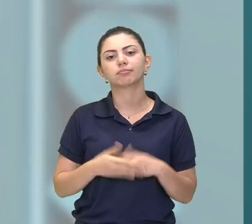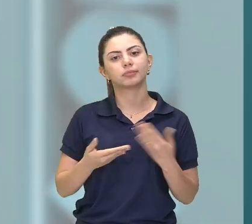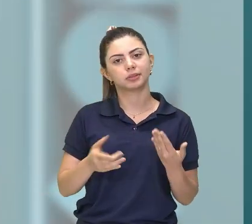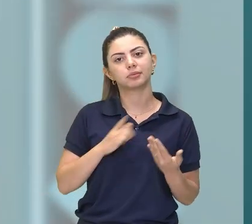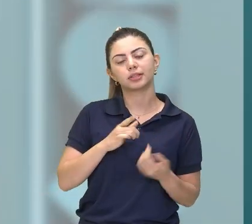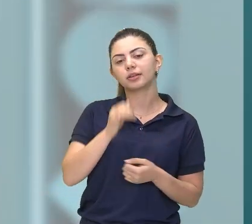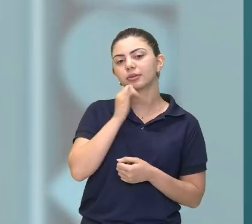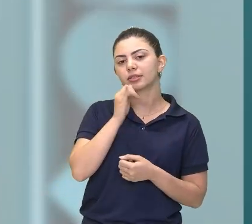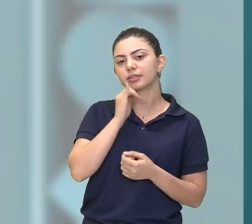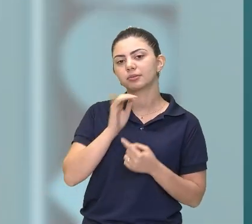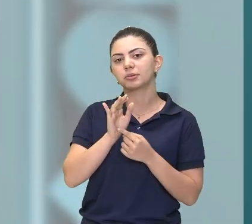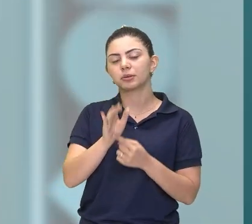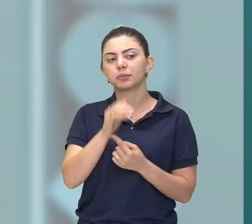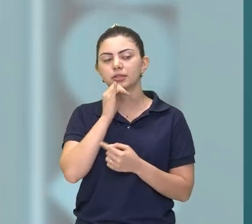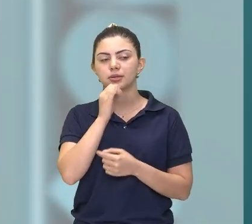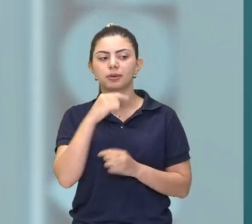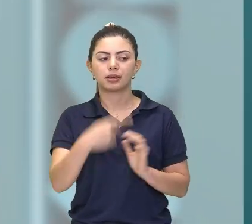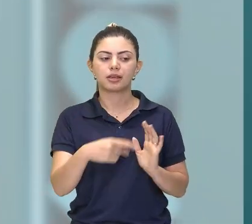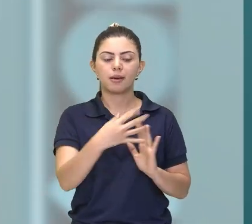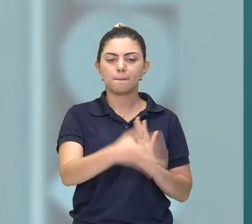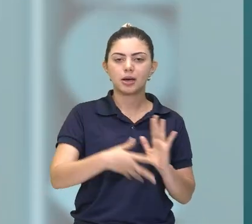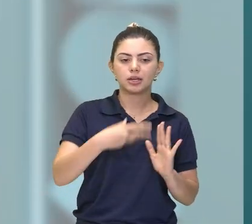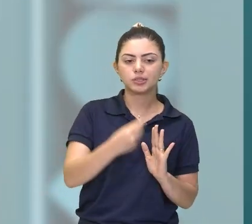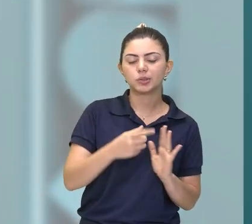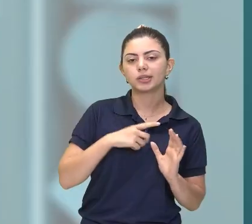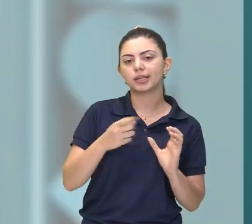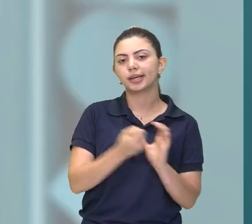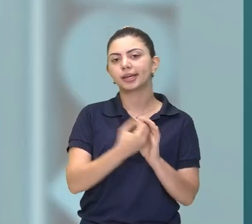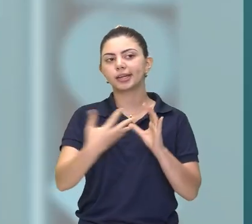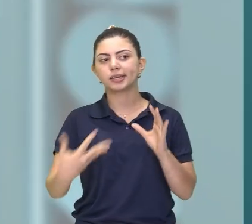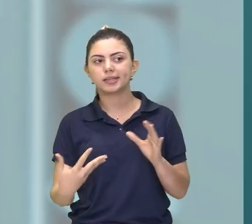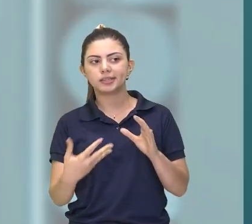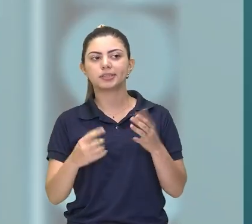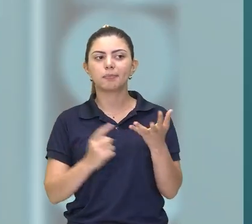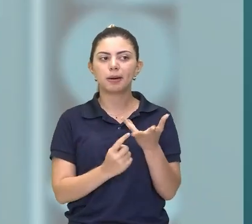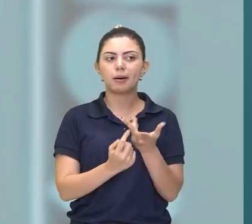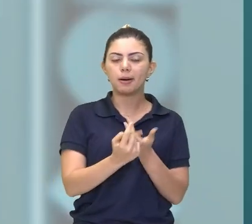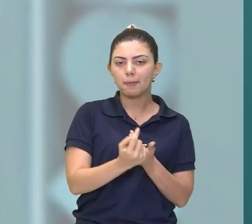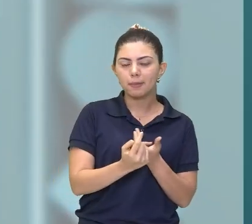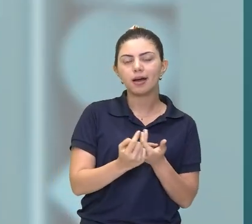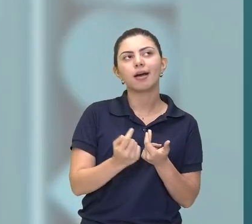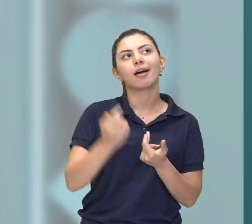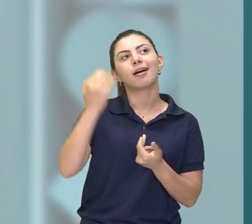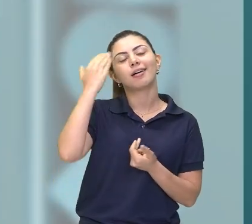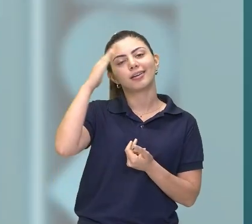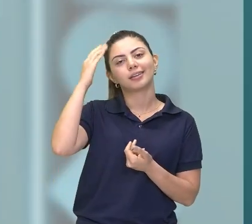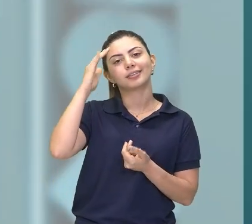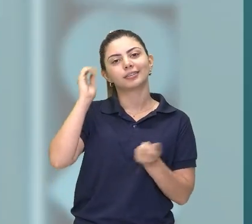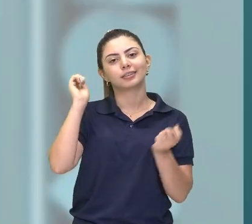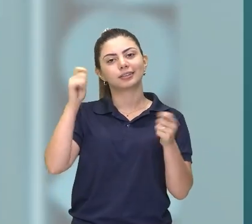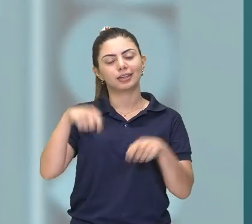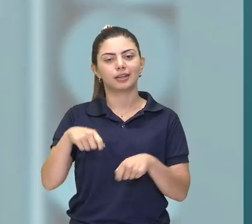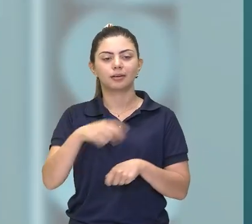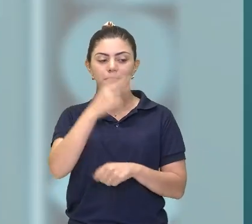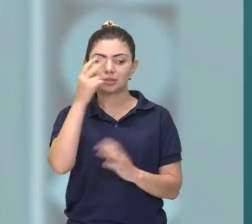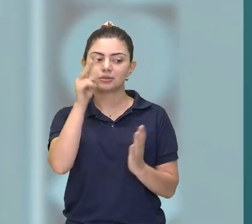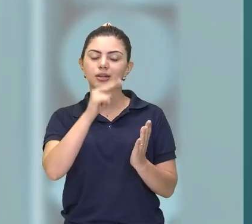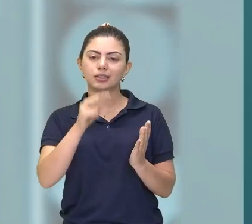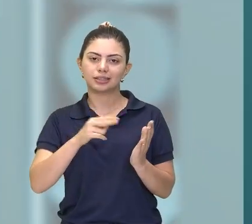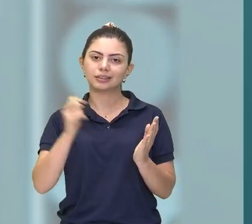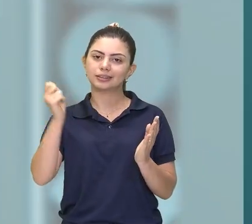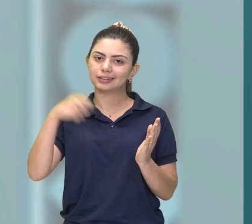exemplo, a Amazônia tem tal característica, isso fica melhor ilustrado para quem está lendo,